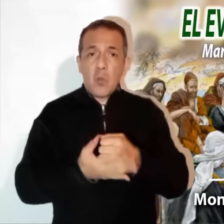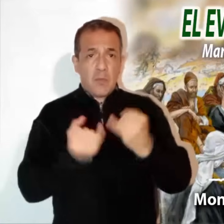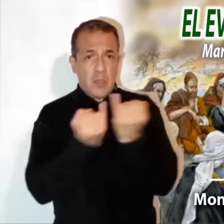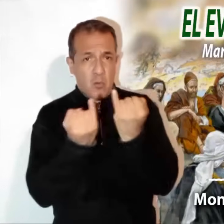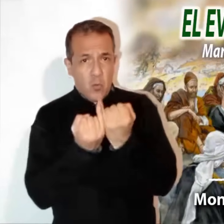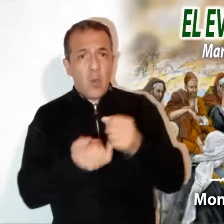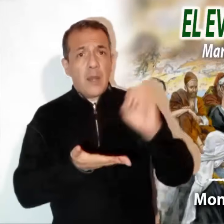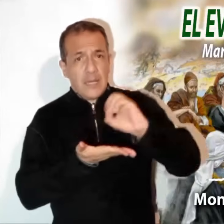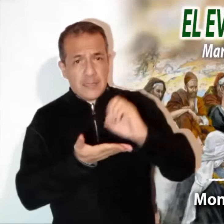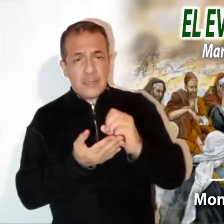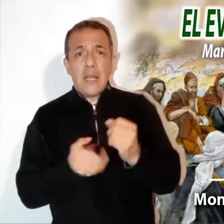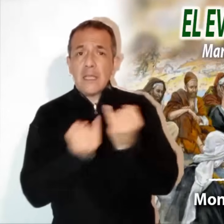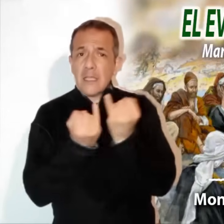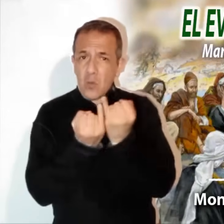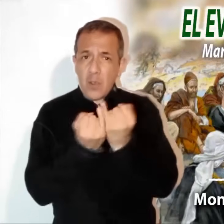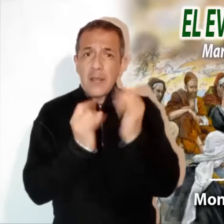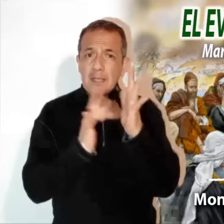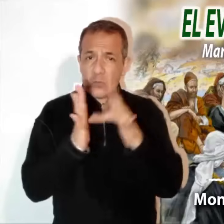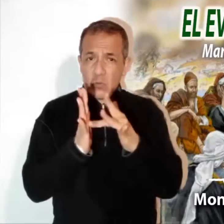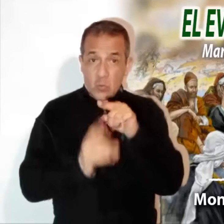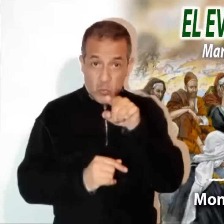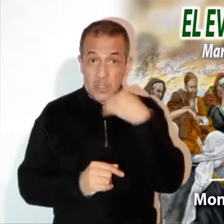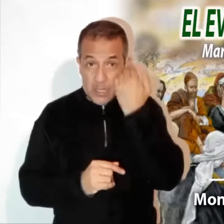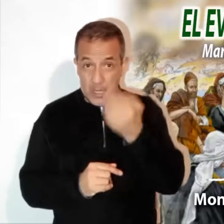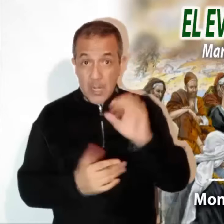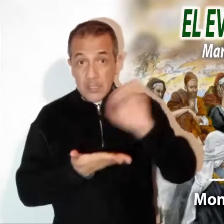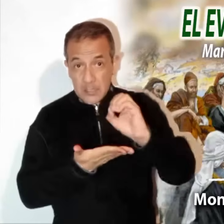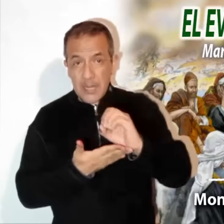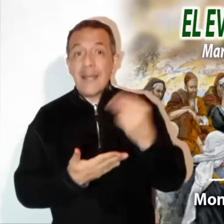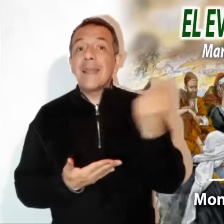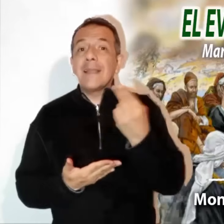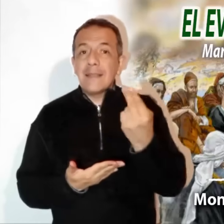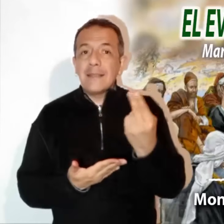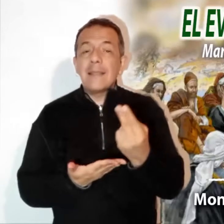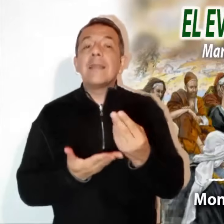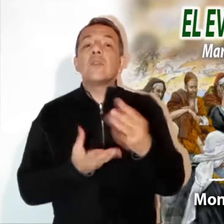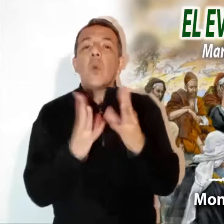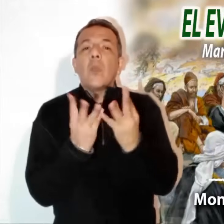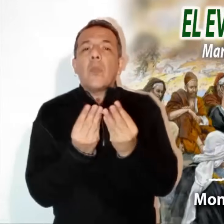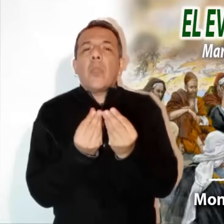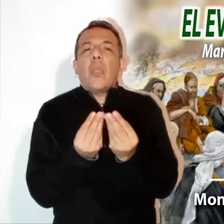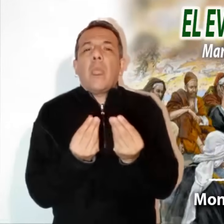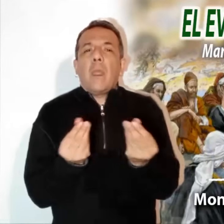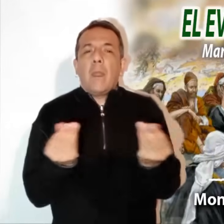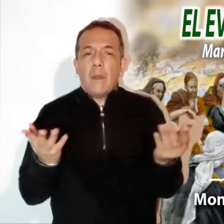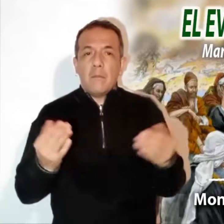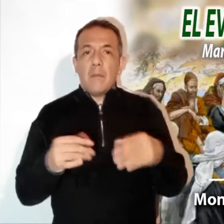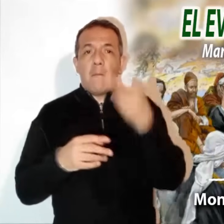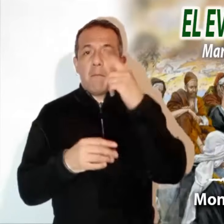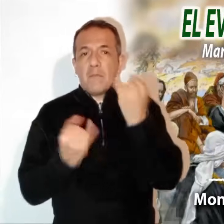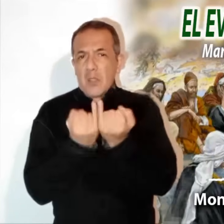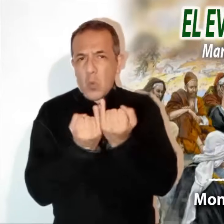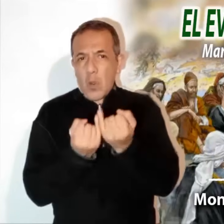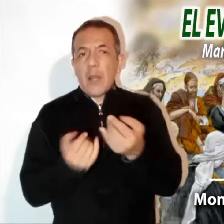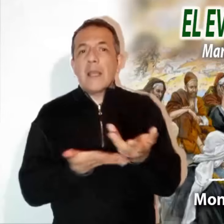sal tendrá que deshacerse para poder sazonar los alimentos y la vida. Si la sal se queda